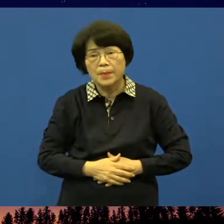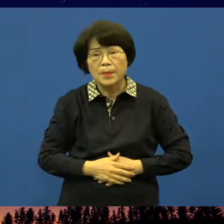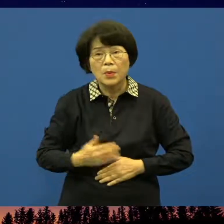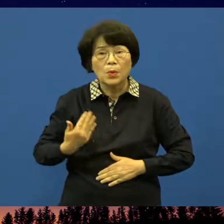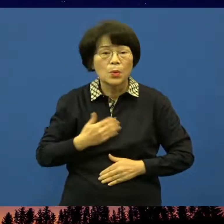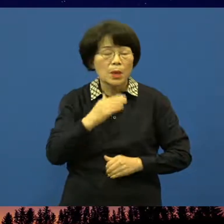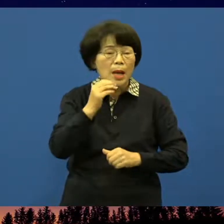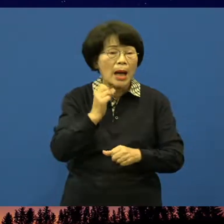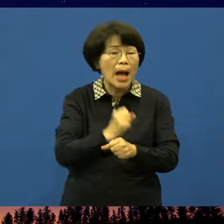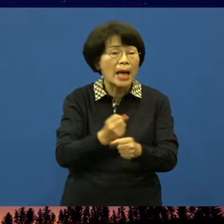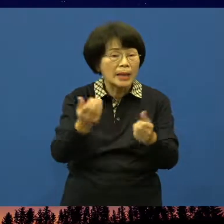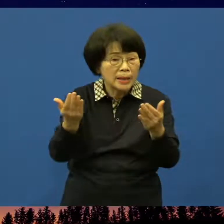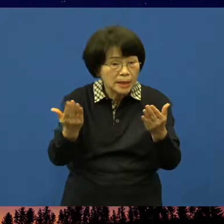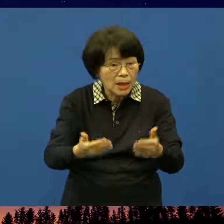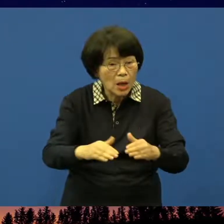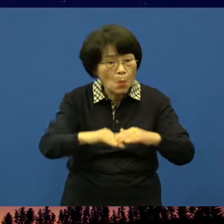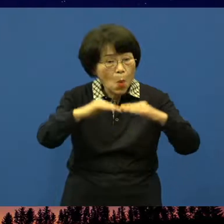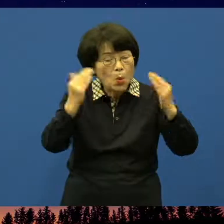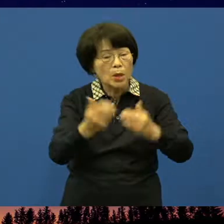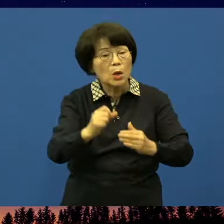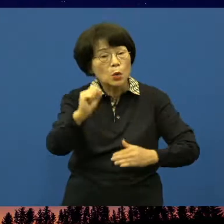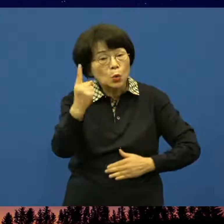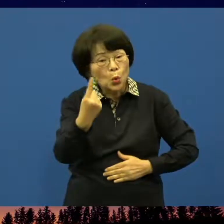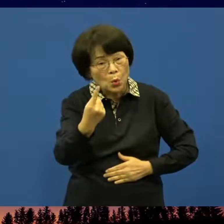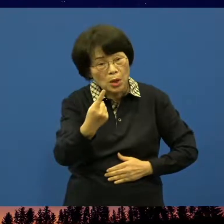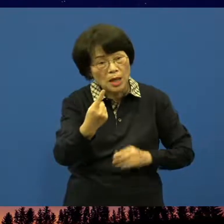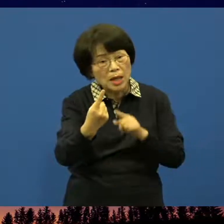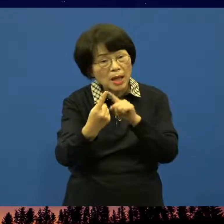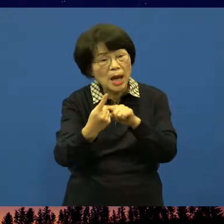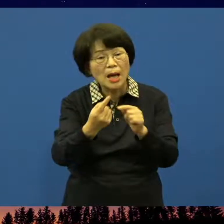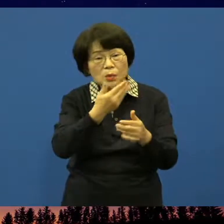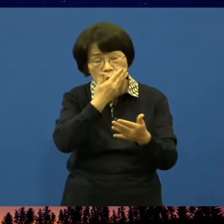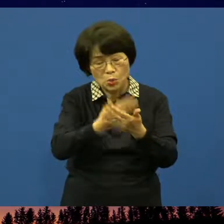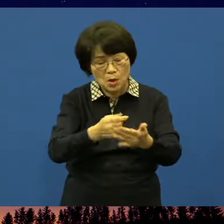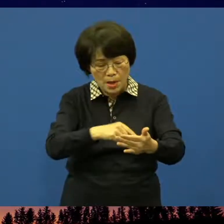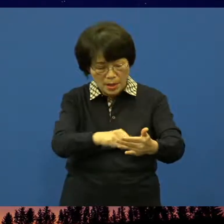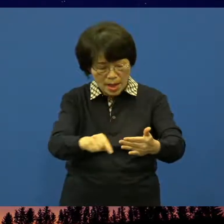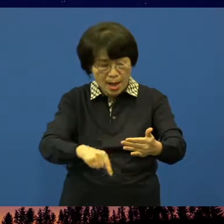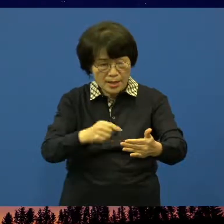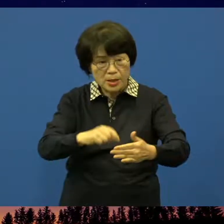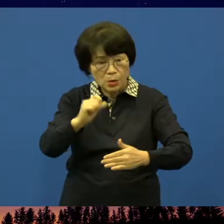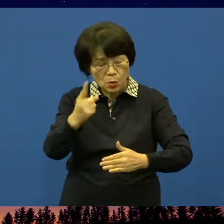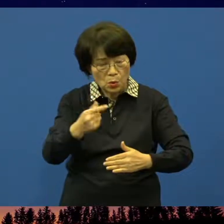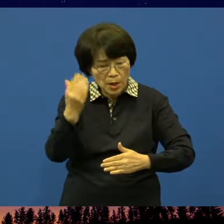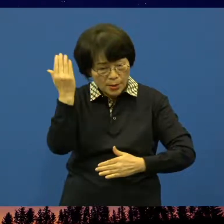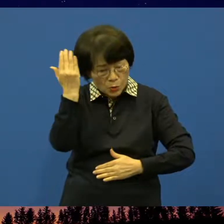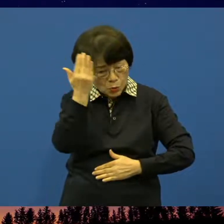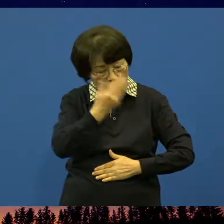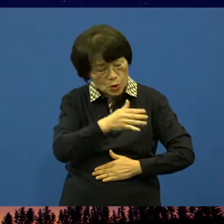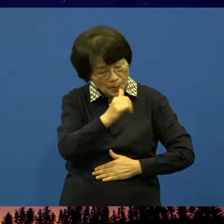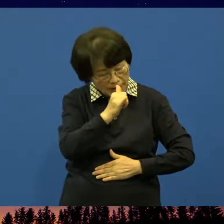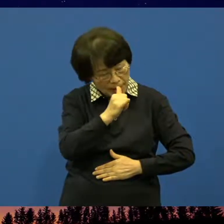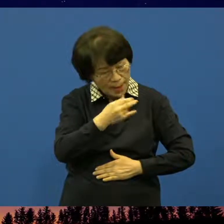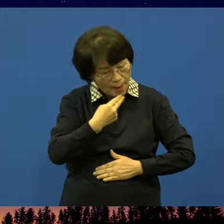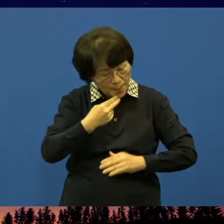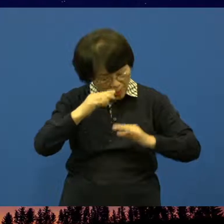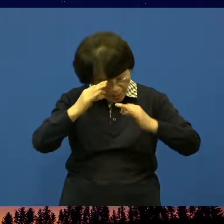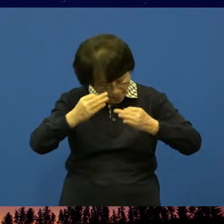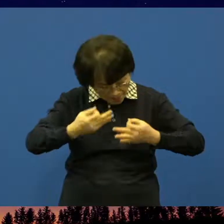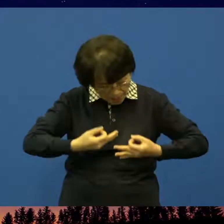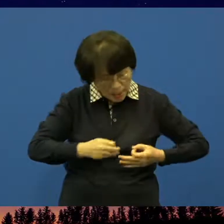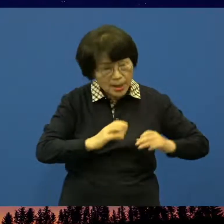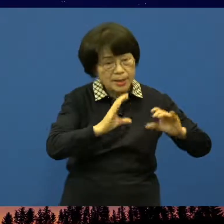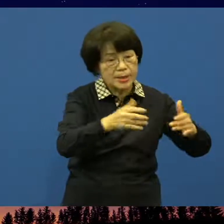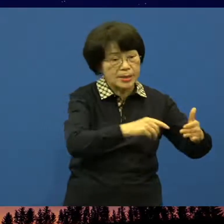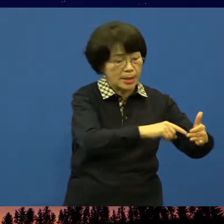우리가 하는 일의 모든 것은 동기가 중요한 것입니다. 우리는 내적 동기가 순수한가? 세상 안으로 들어가는